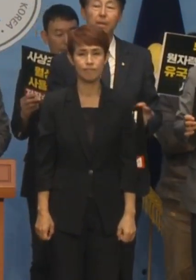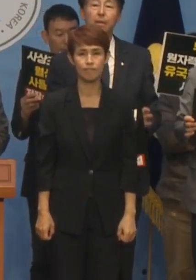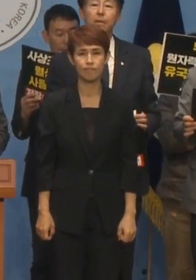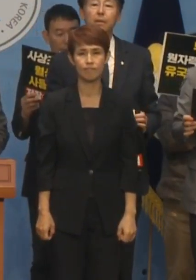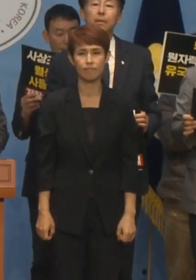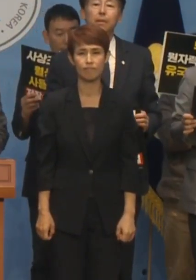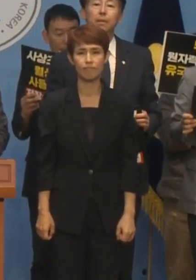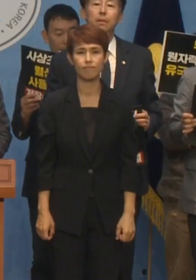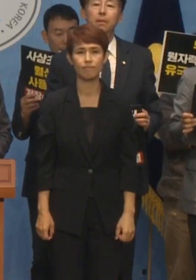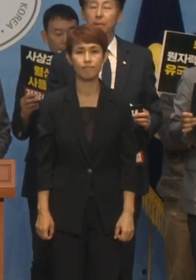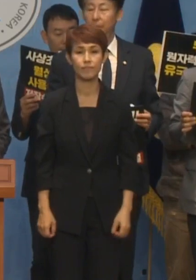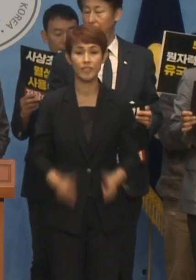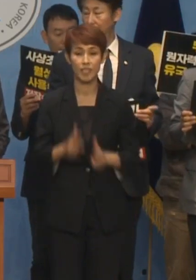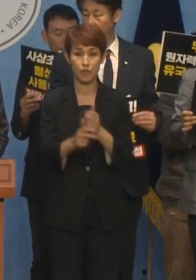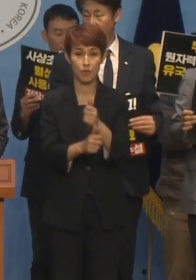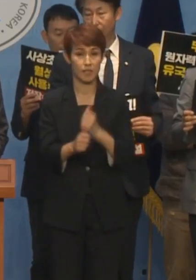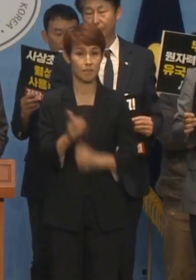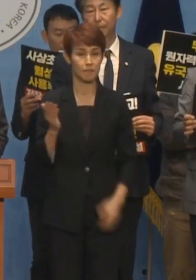산자위의 송재봉 의원입니다.